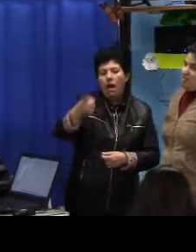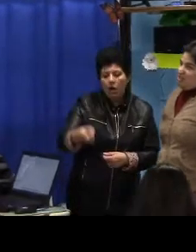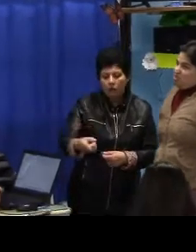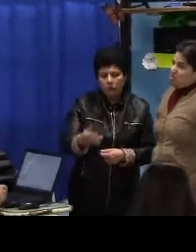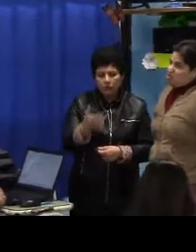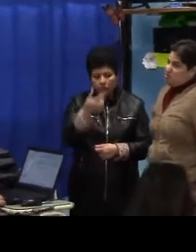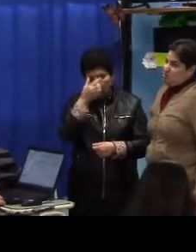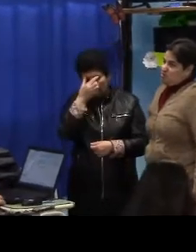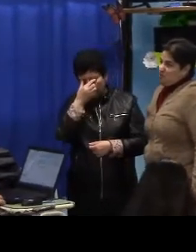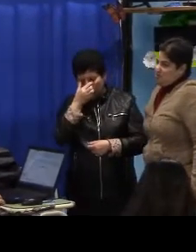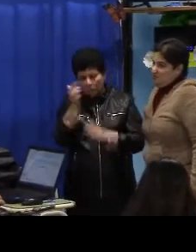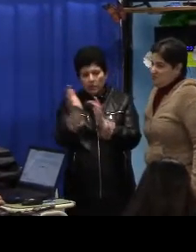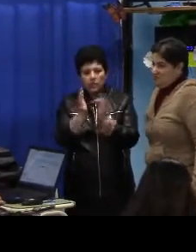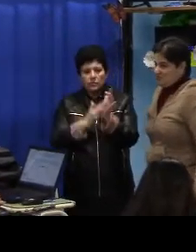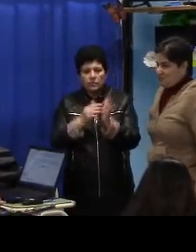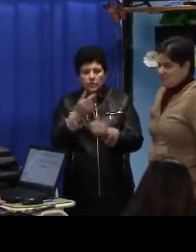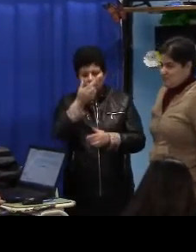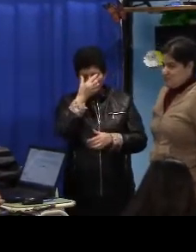tocándole los ojos,